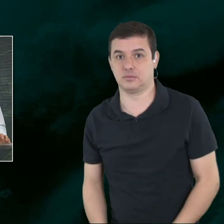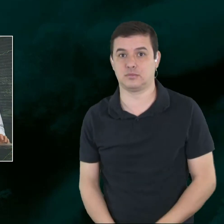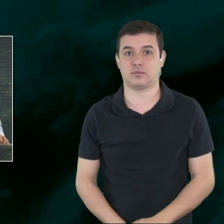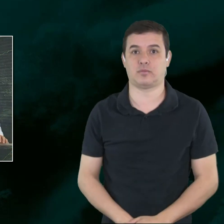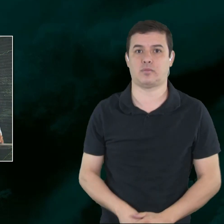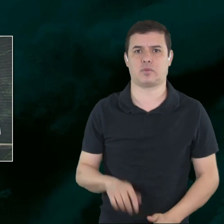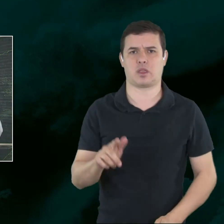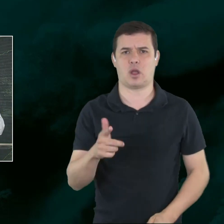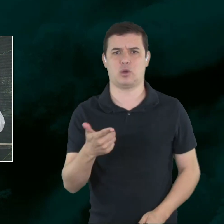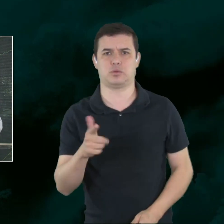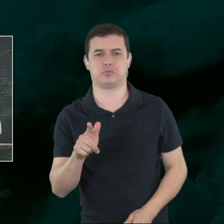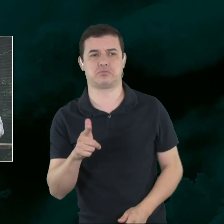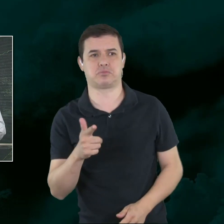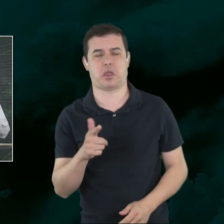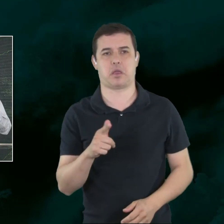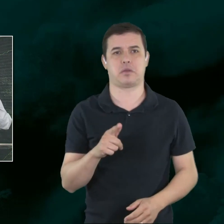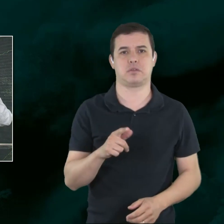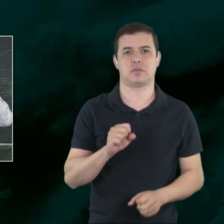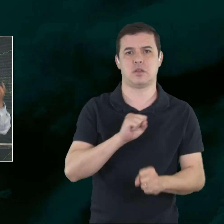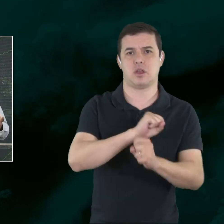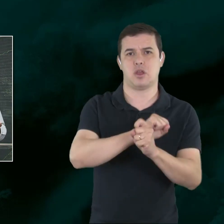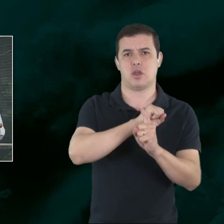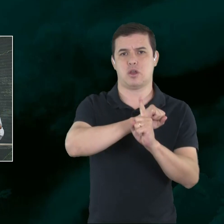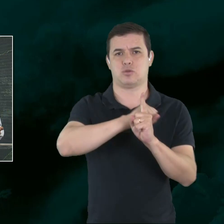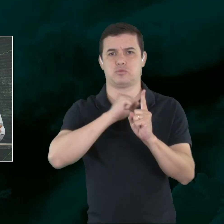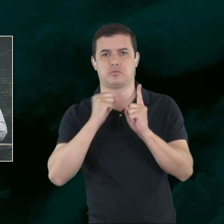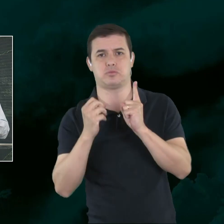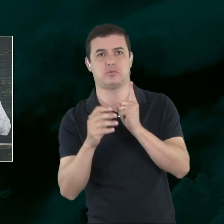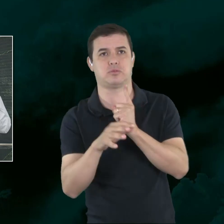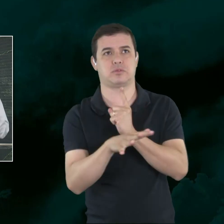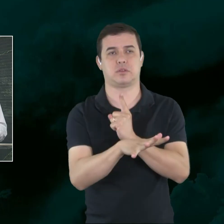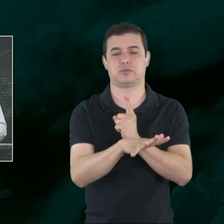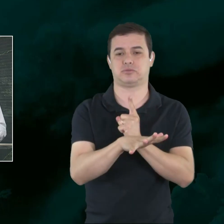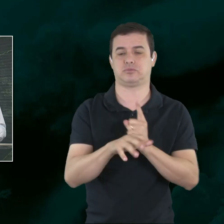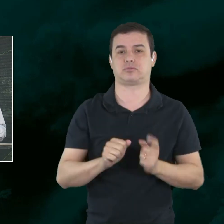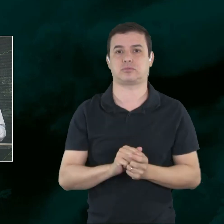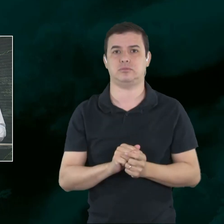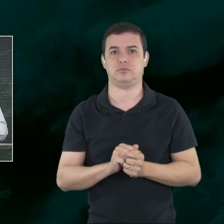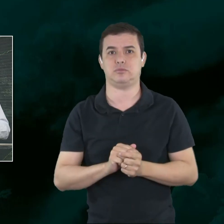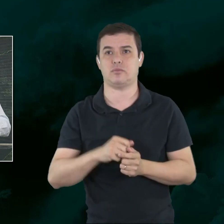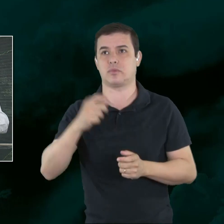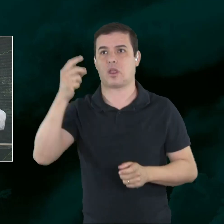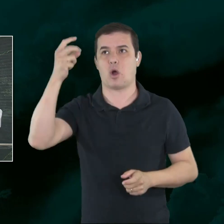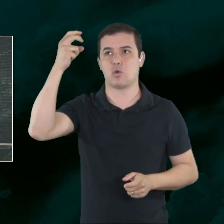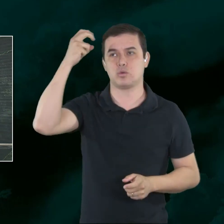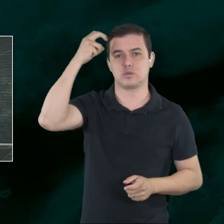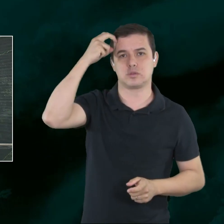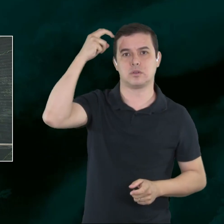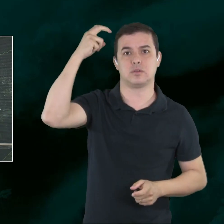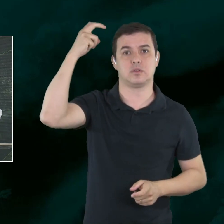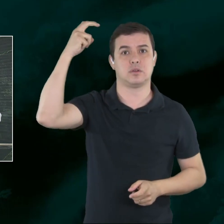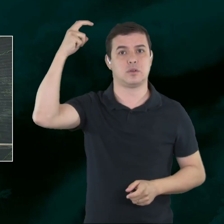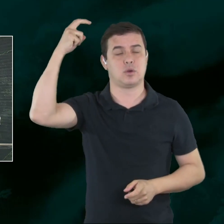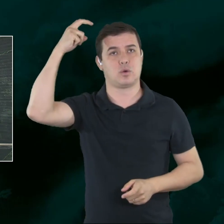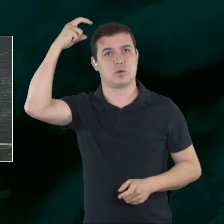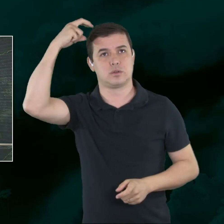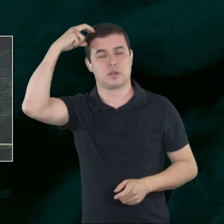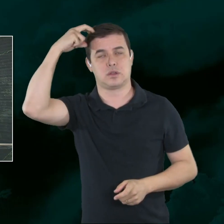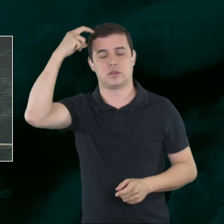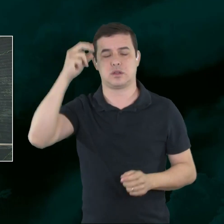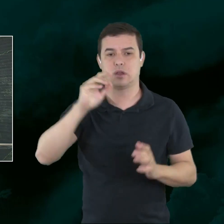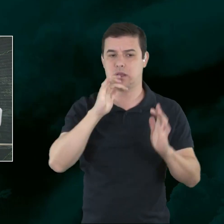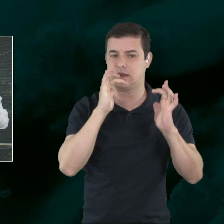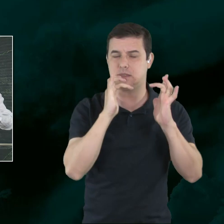de conduta, essa regra, ainda que inconscientemente Deus pôs no homem, né, o anticristo, na verdade, Satanás